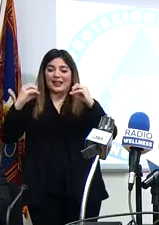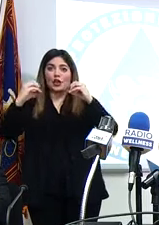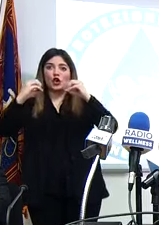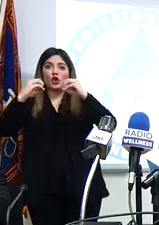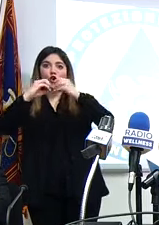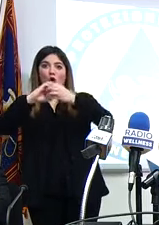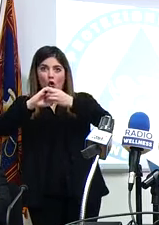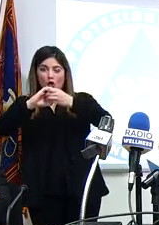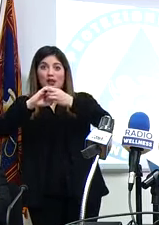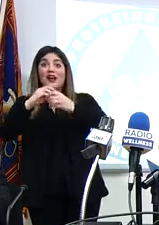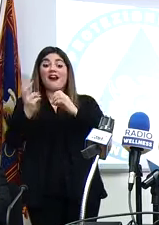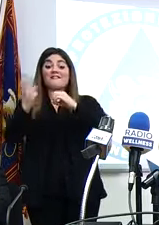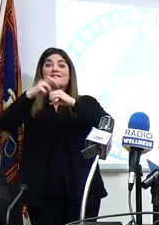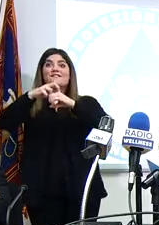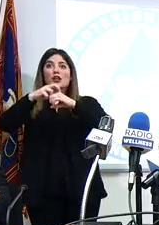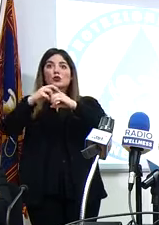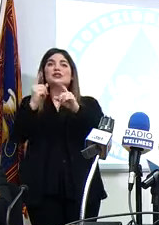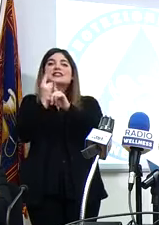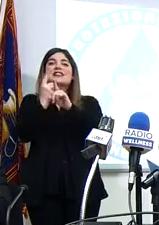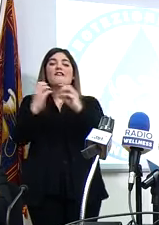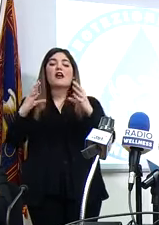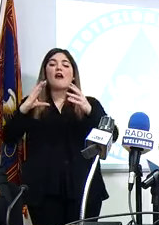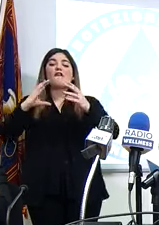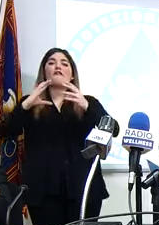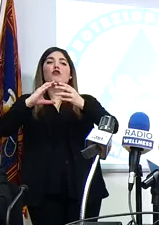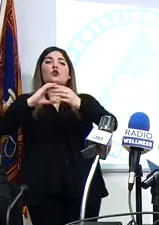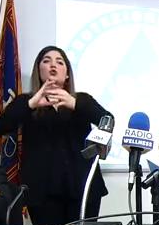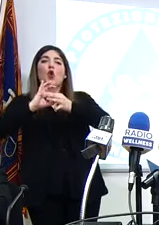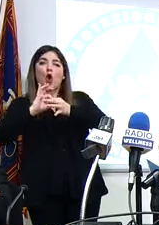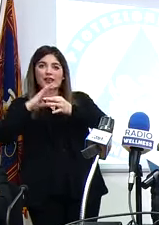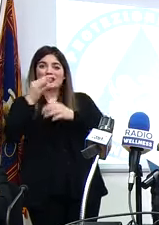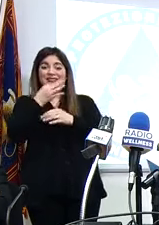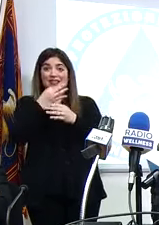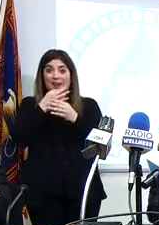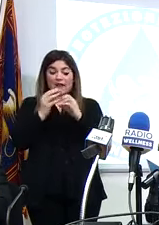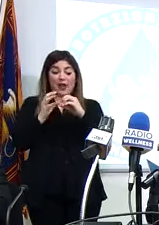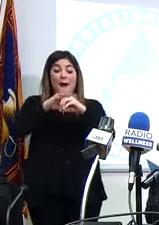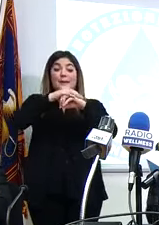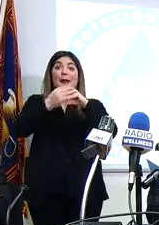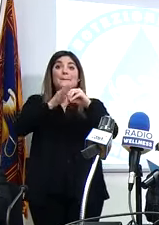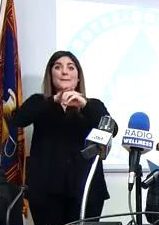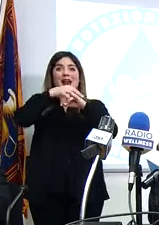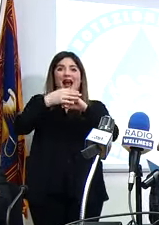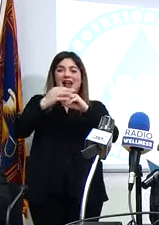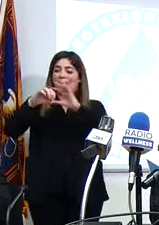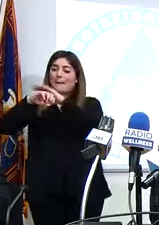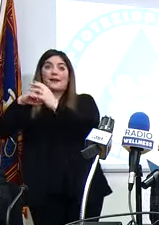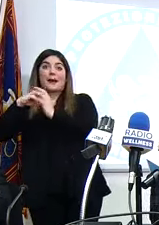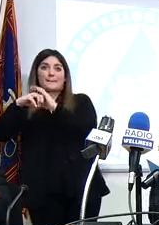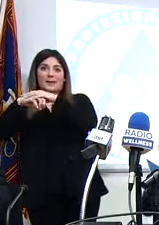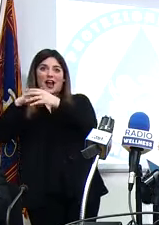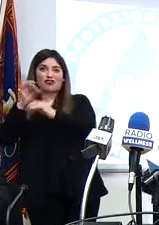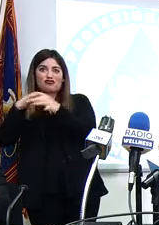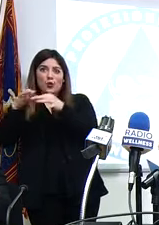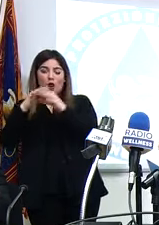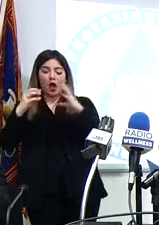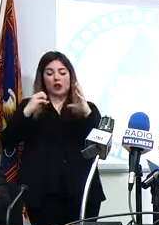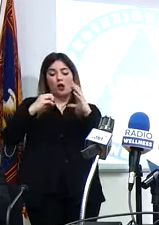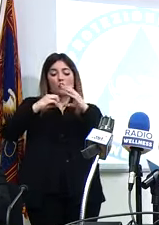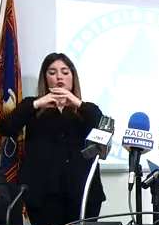che è quella di fusione, deve fondere la sua membrana con quella delle membrane cellulari. Ecco,